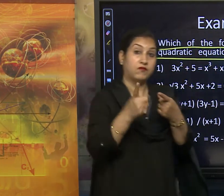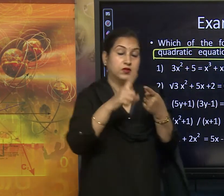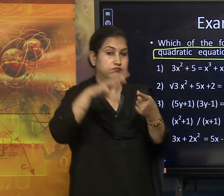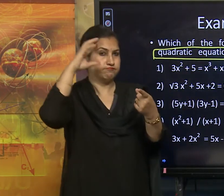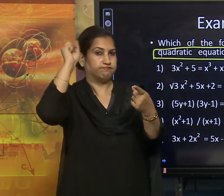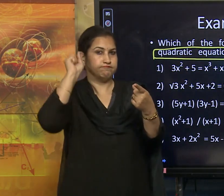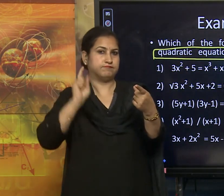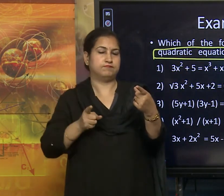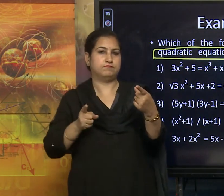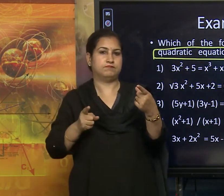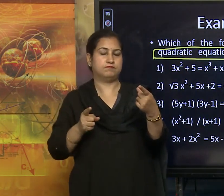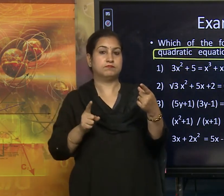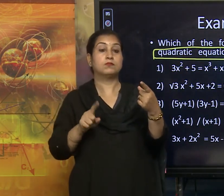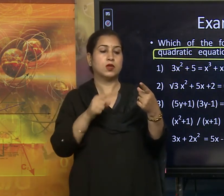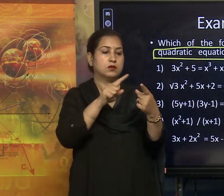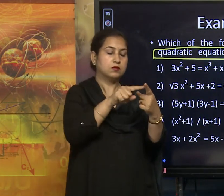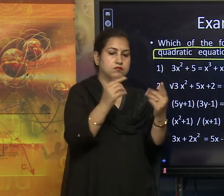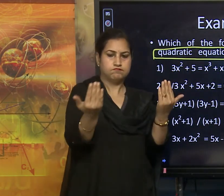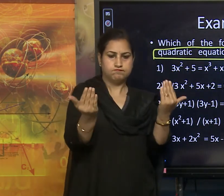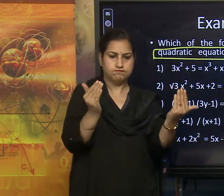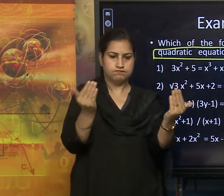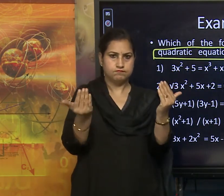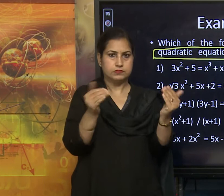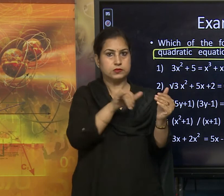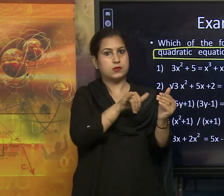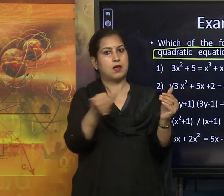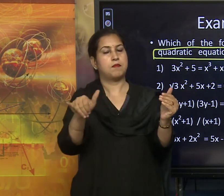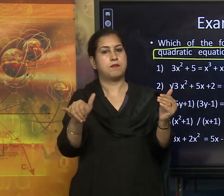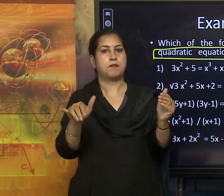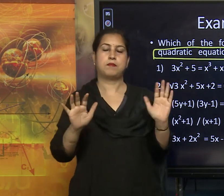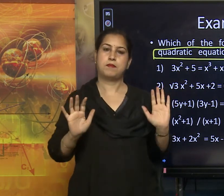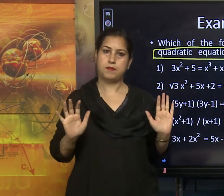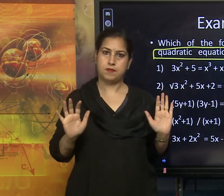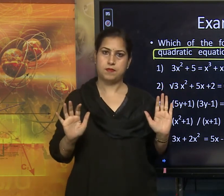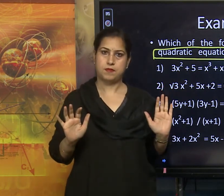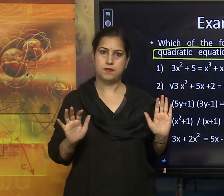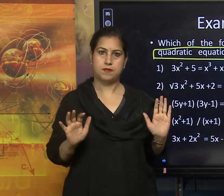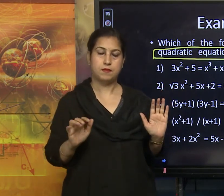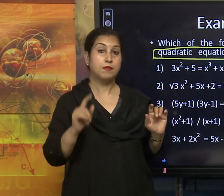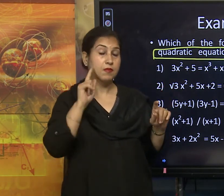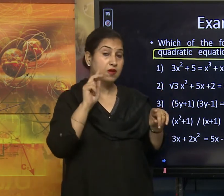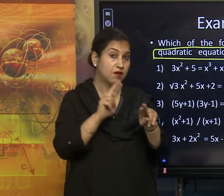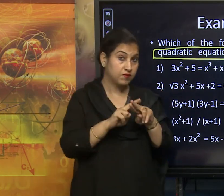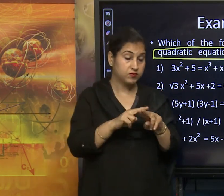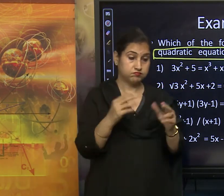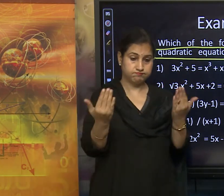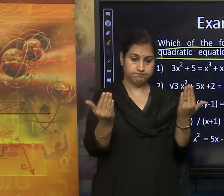हम सभी जानते हैं स्टैंडर्ड फॉर्म जो है क्वाड्रेटिक इक्वेशन को लिखने की वो क्या है, तो हमें उससे